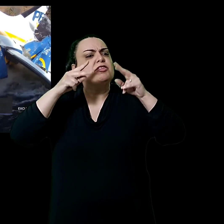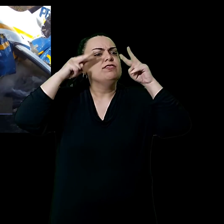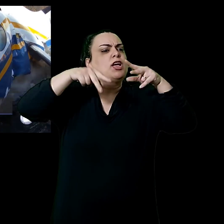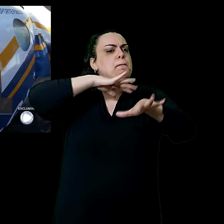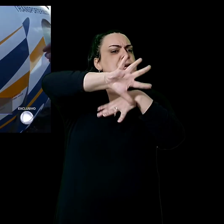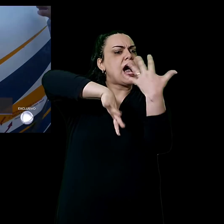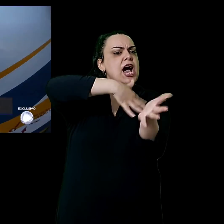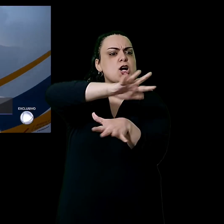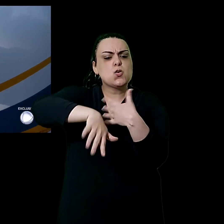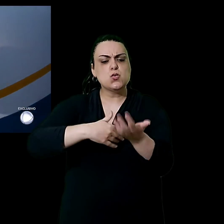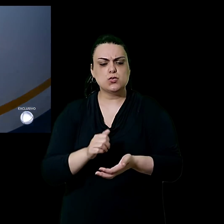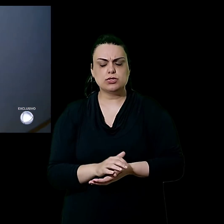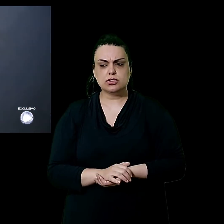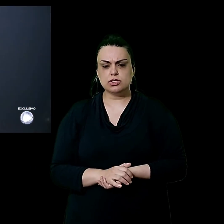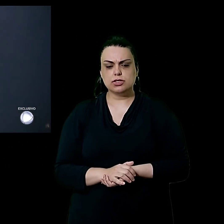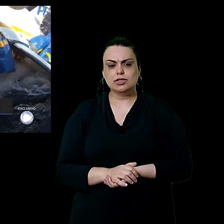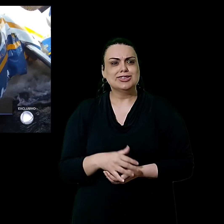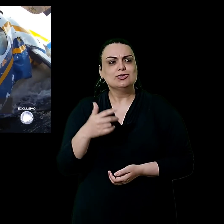jogado.